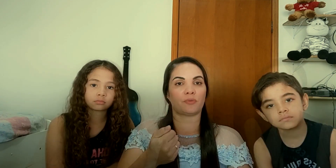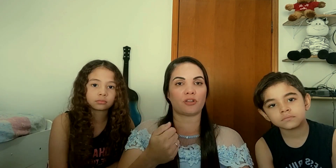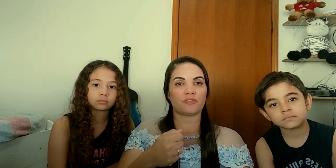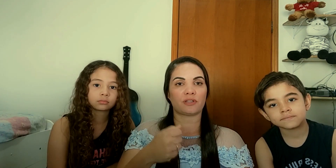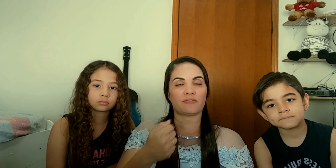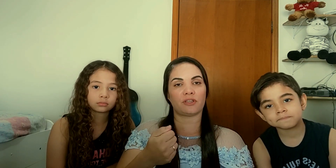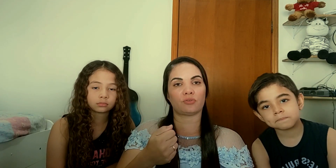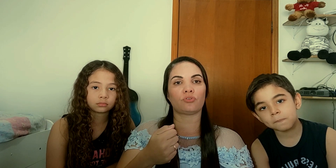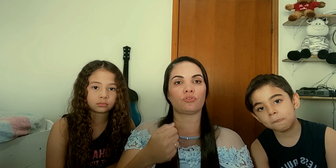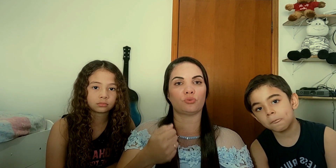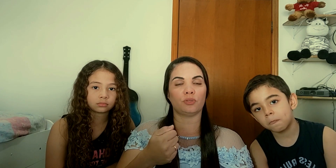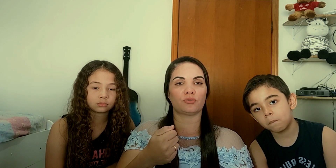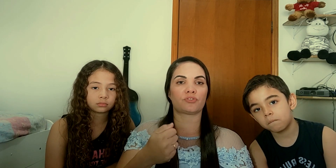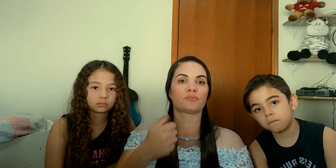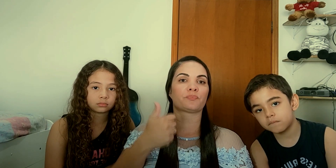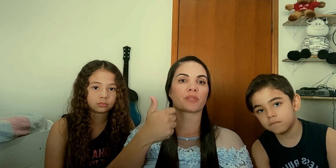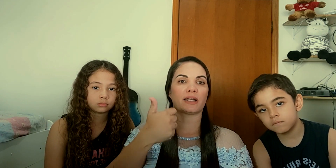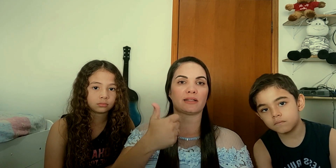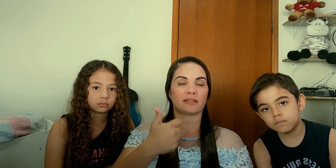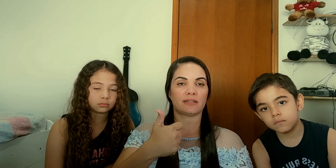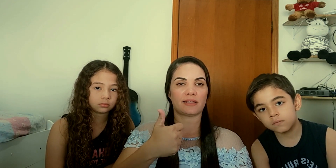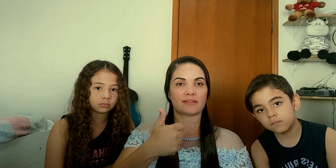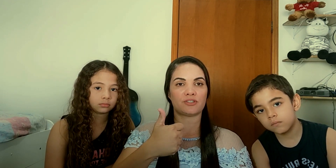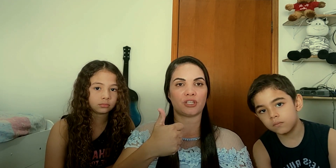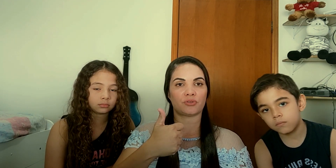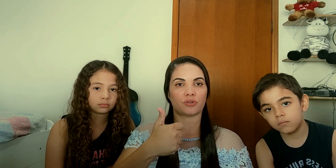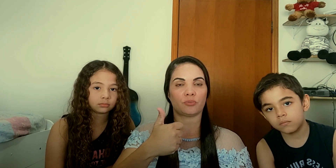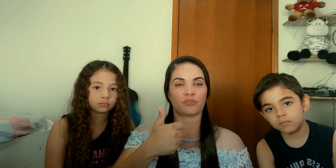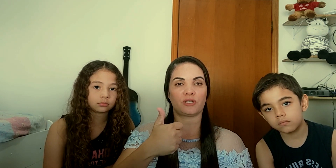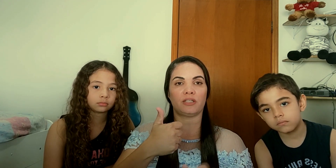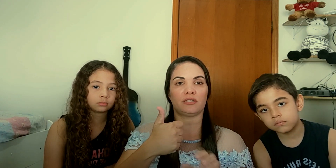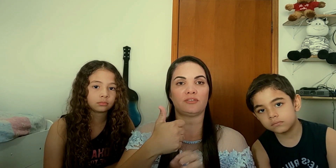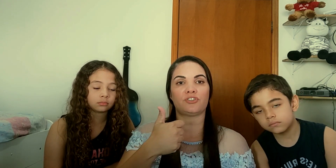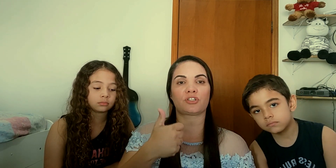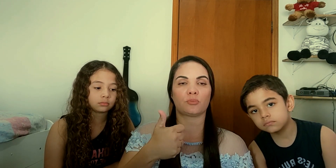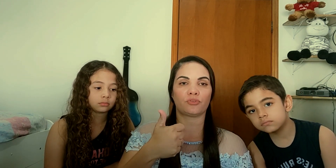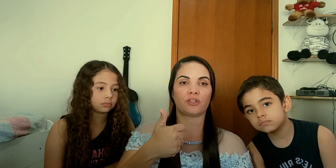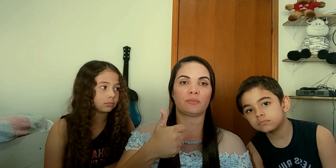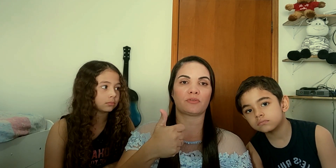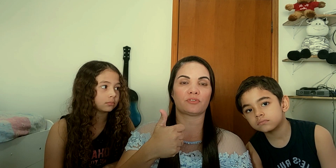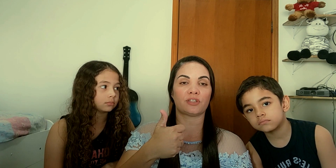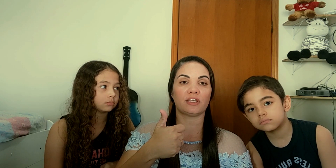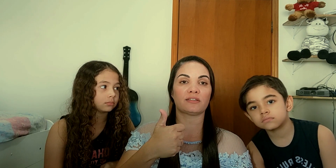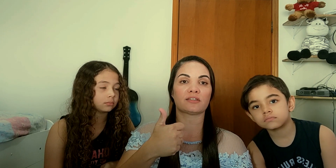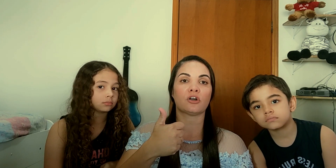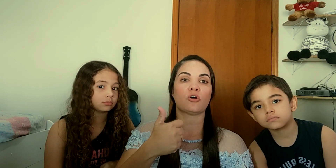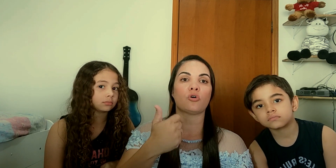pode estar vendo os números desse jeito que eu mostrei. Desse jeito que eu mostrei para vocês. Ou